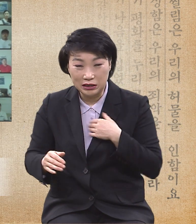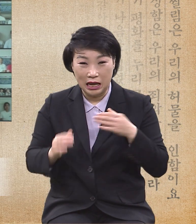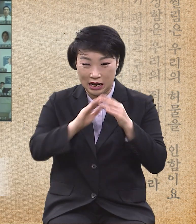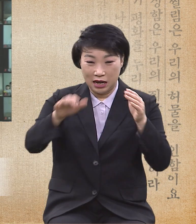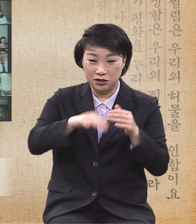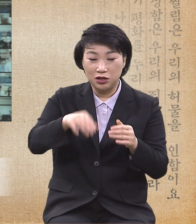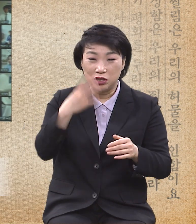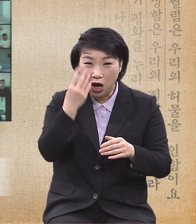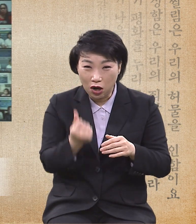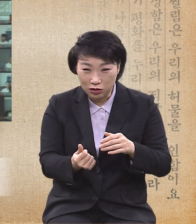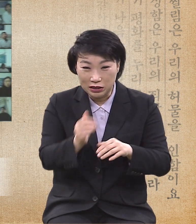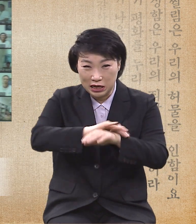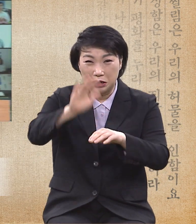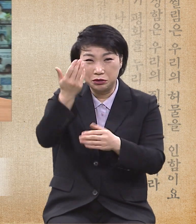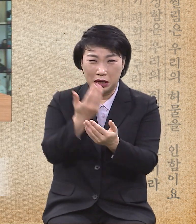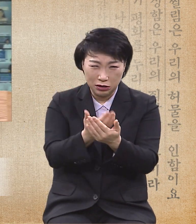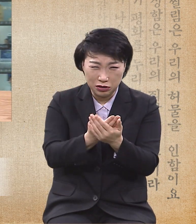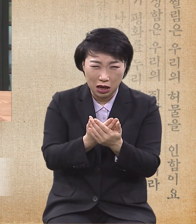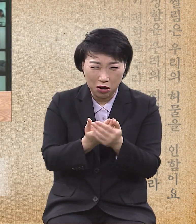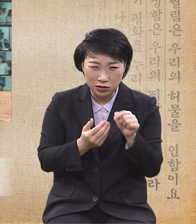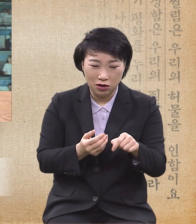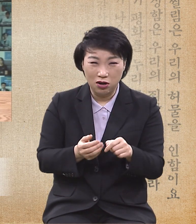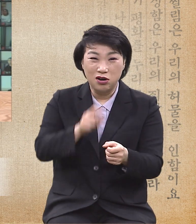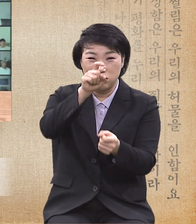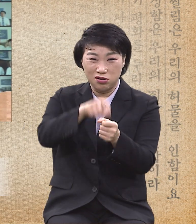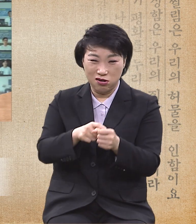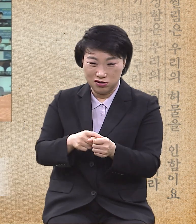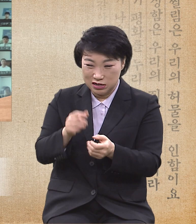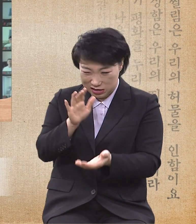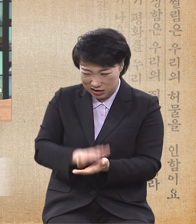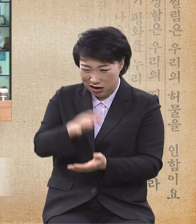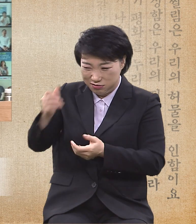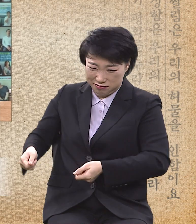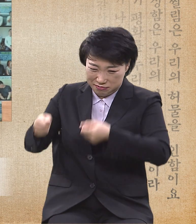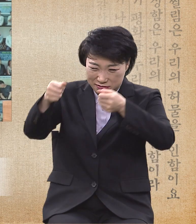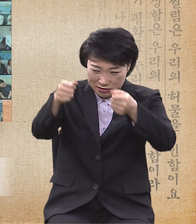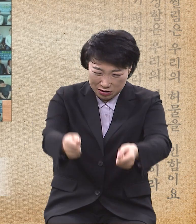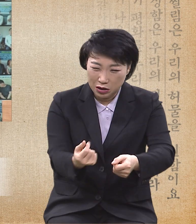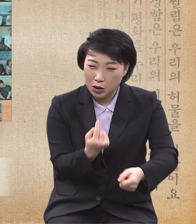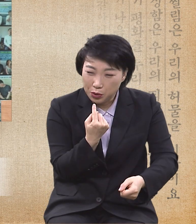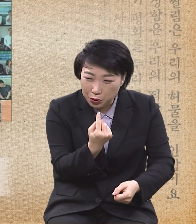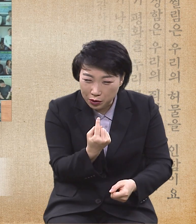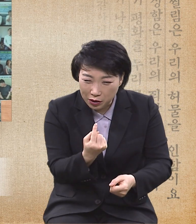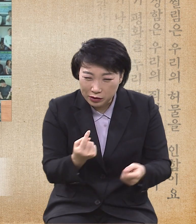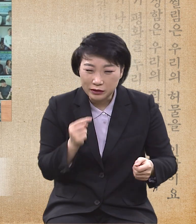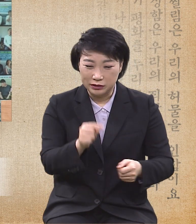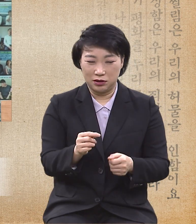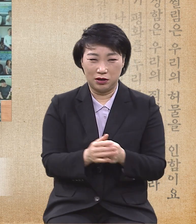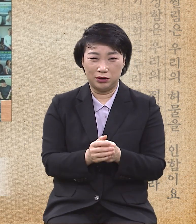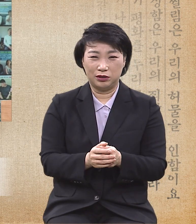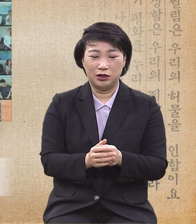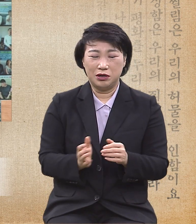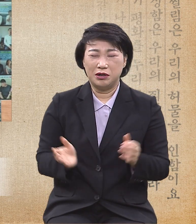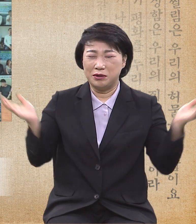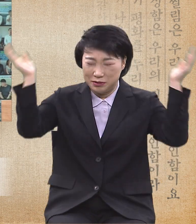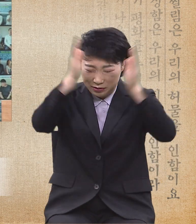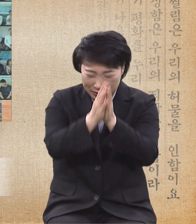가서 시루떡을 쪄놓고 그저 촛불 켜놓고 빕니다.